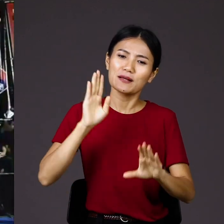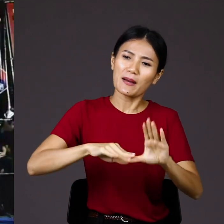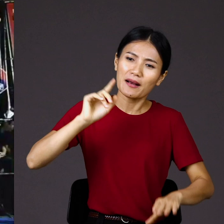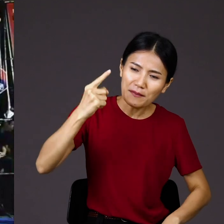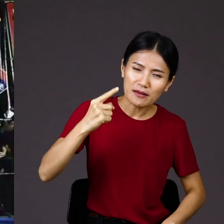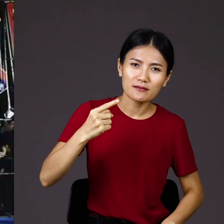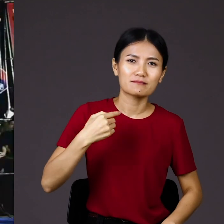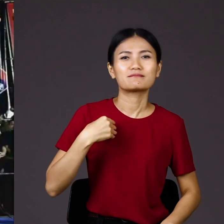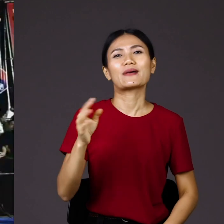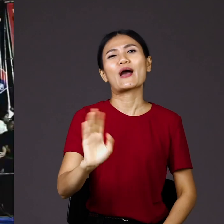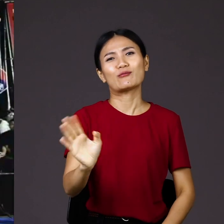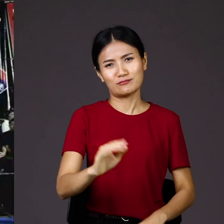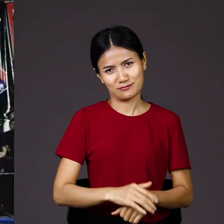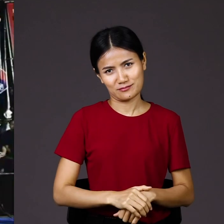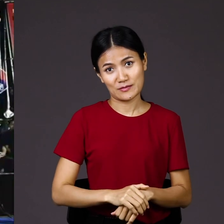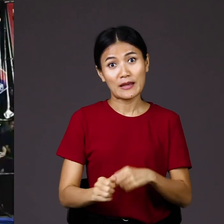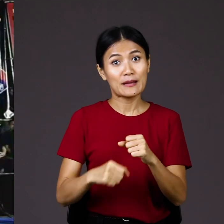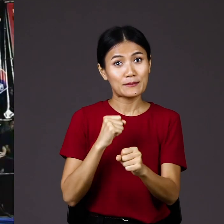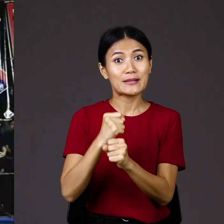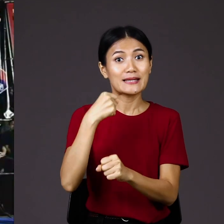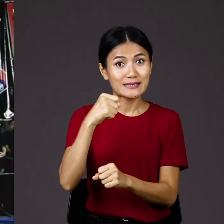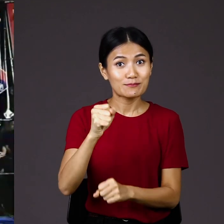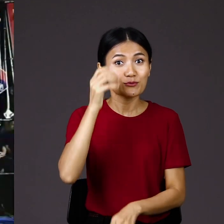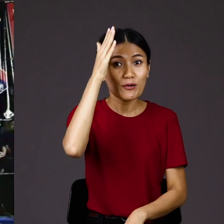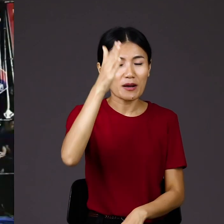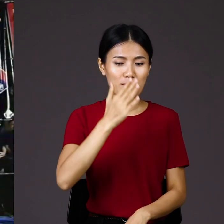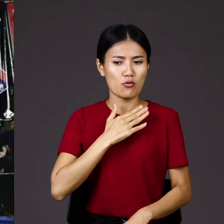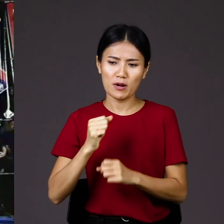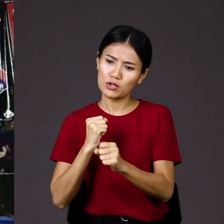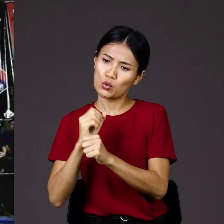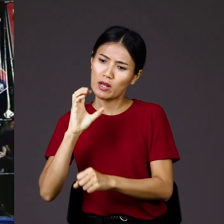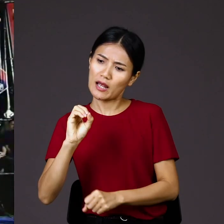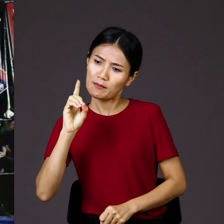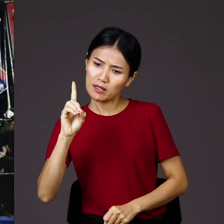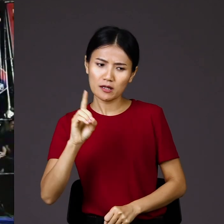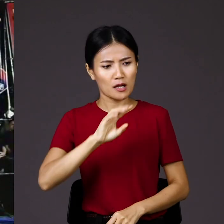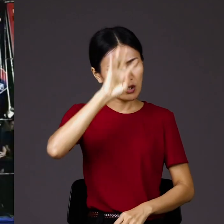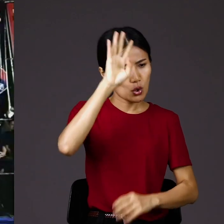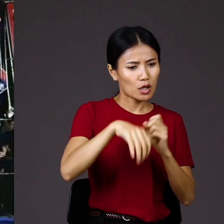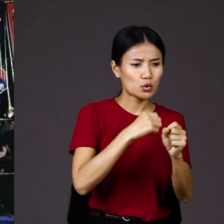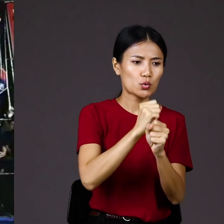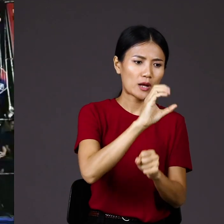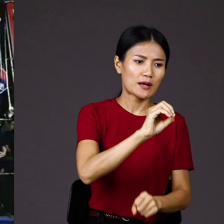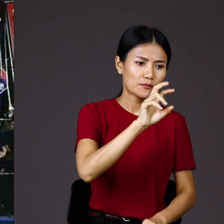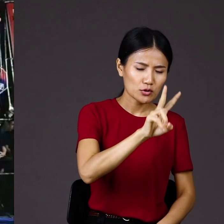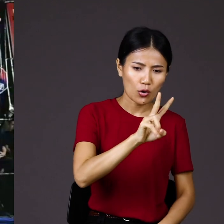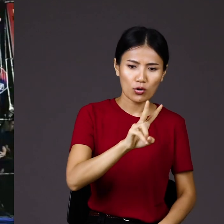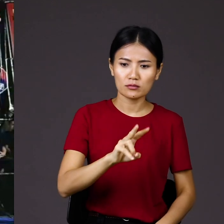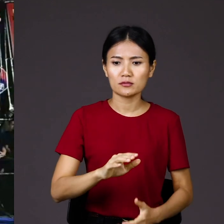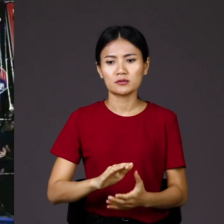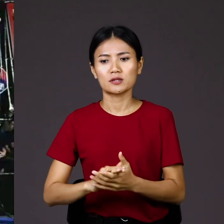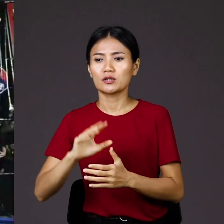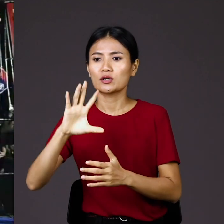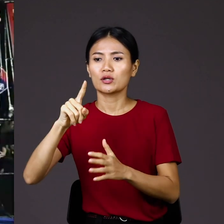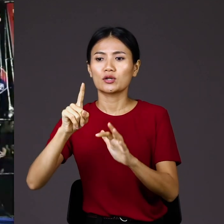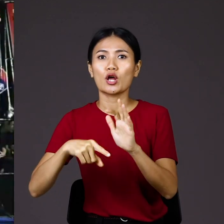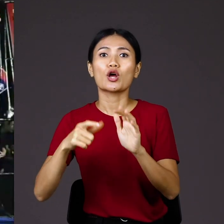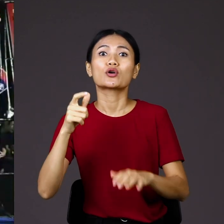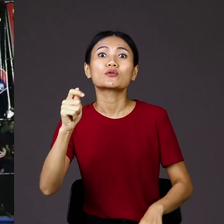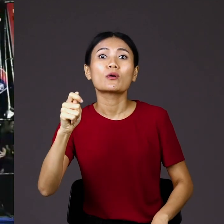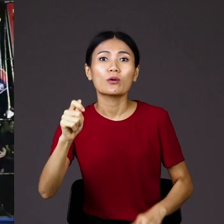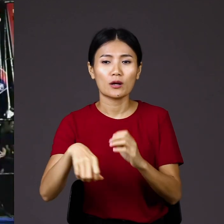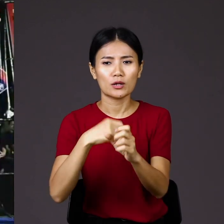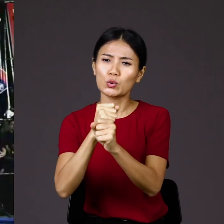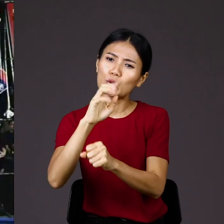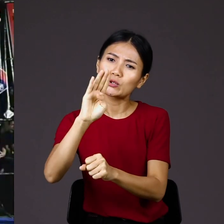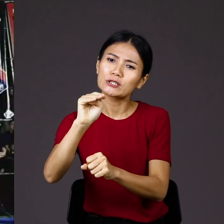ใหม่อีก10ปีนี่ผมอายุ51ธนาธรอายุ52พรรณิกา40นิดๆ